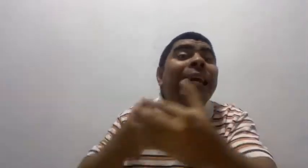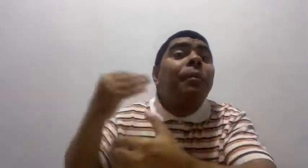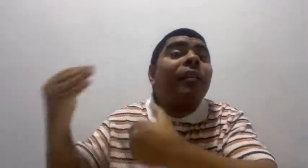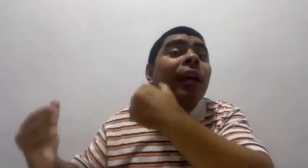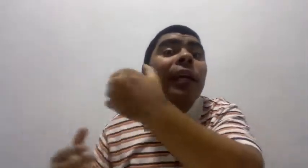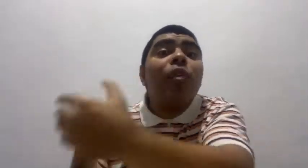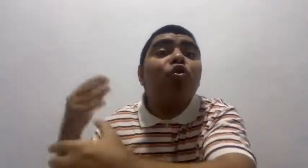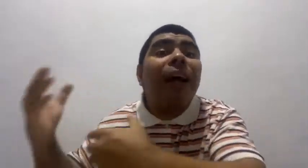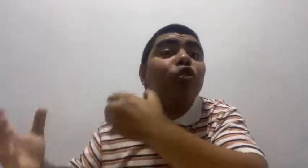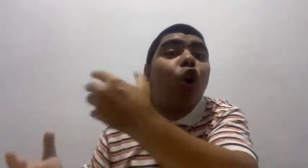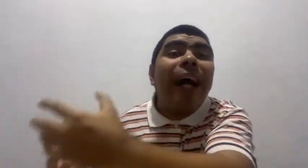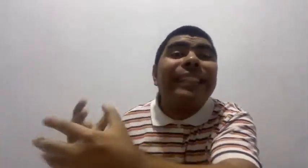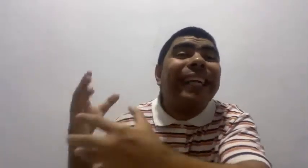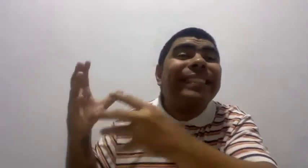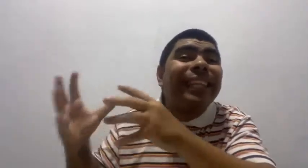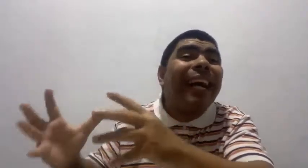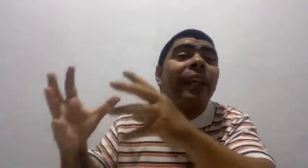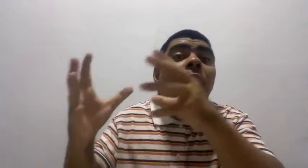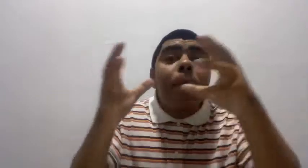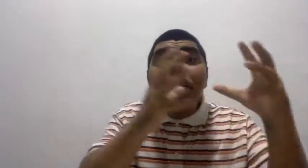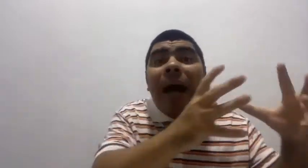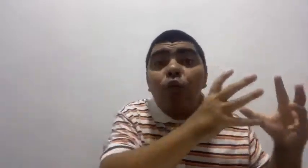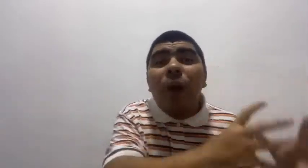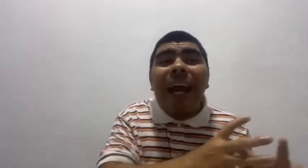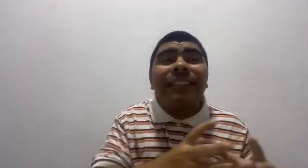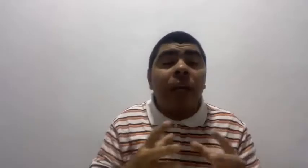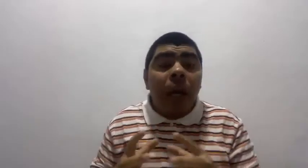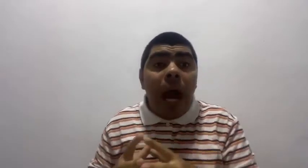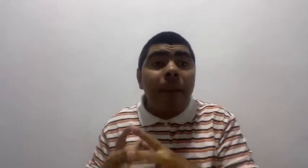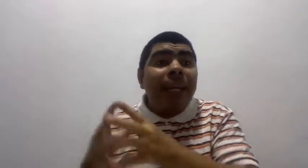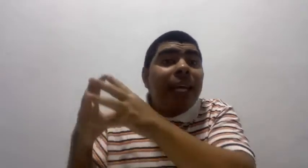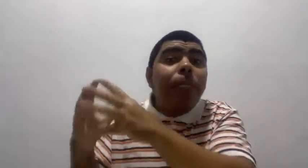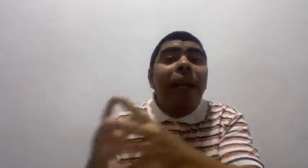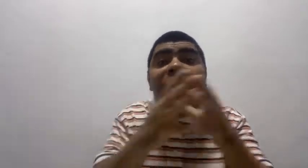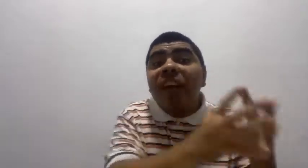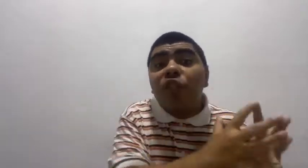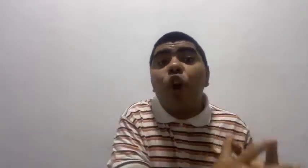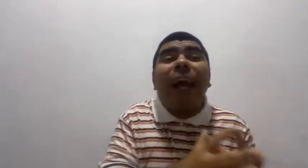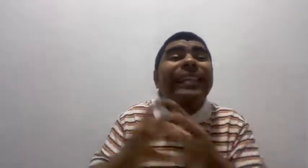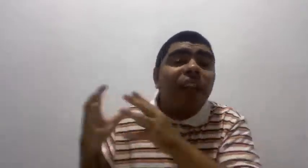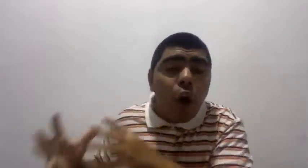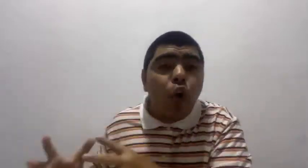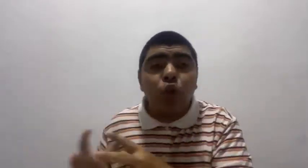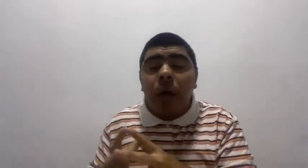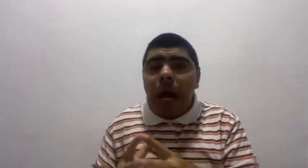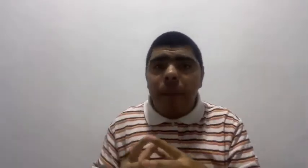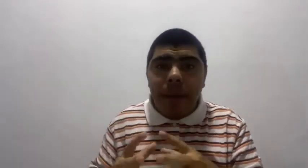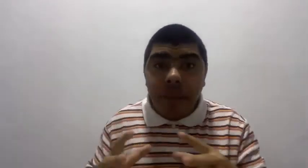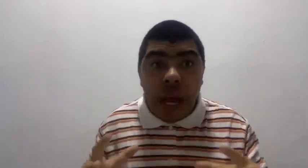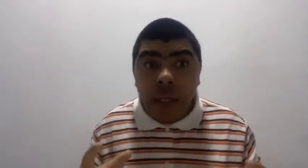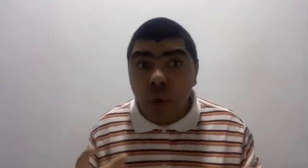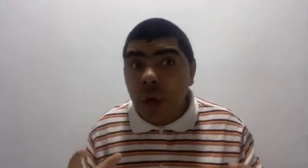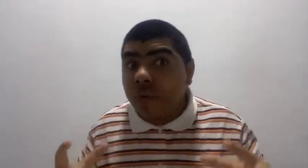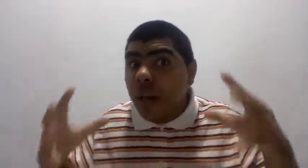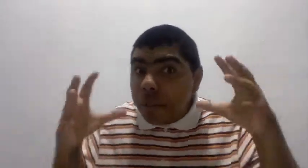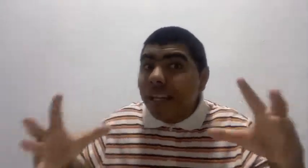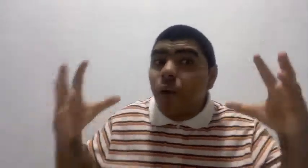va a seguir ayudándonos a alcanzar madurez. Amén. Y perfección en Dios. Amén, aleluya, siempre y